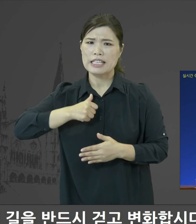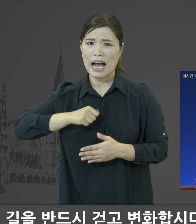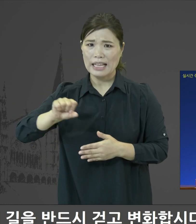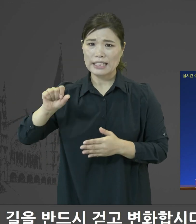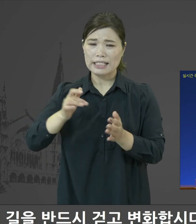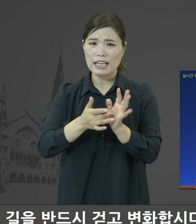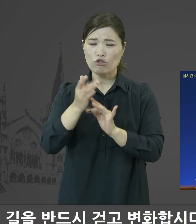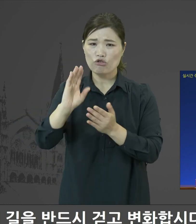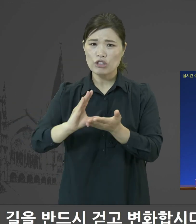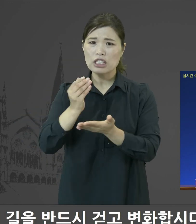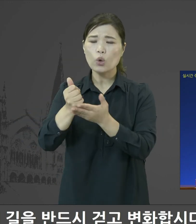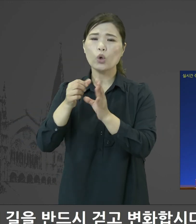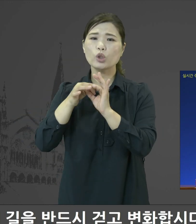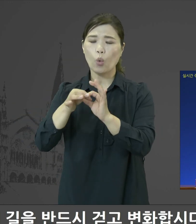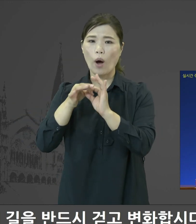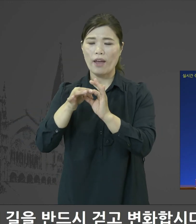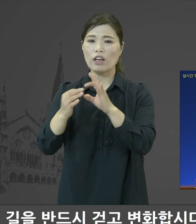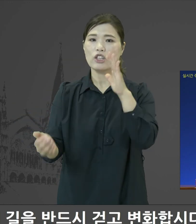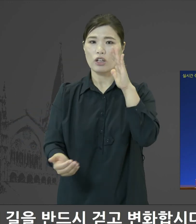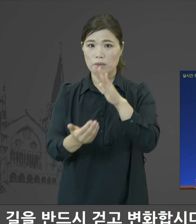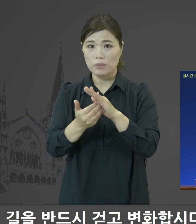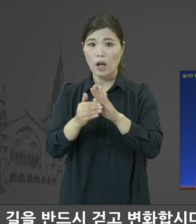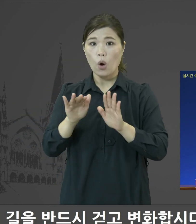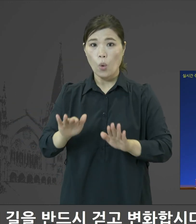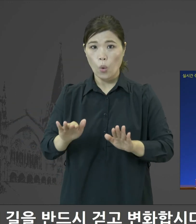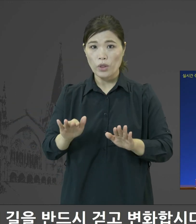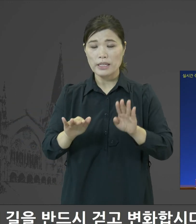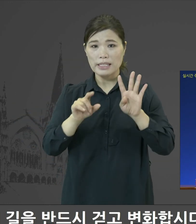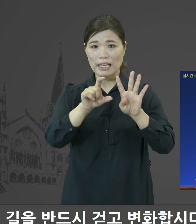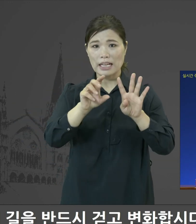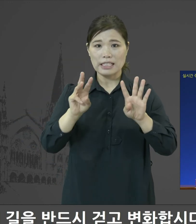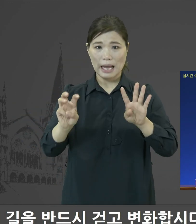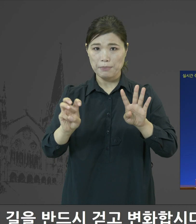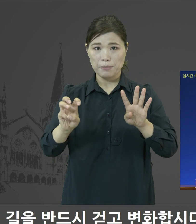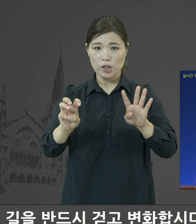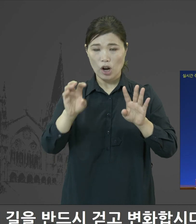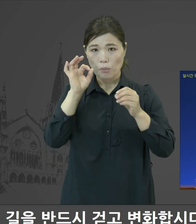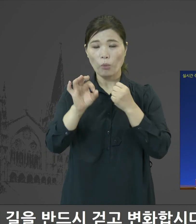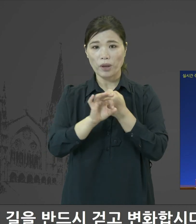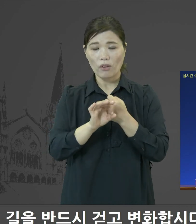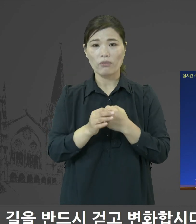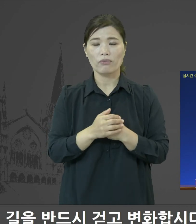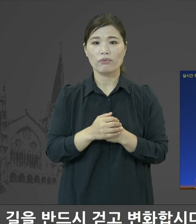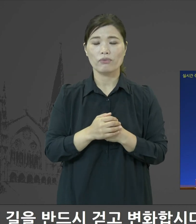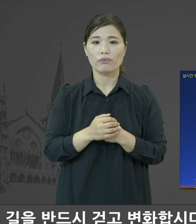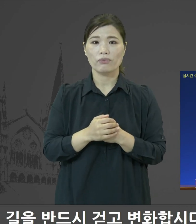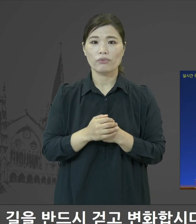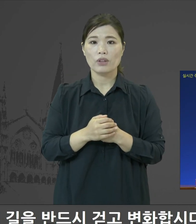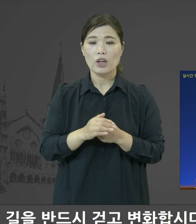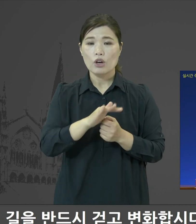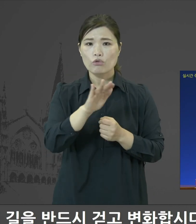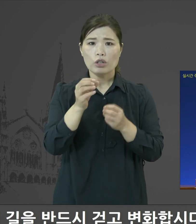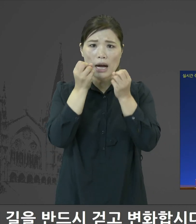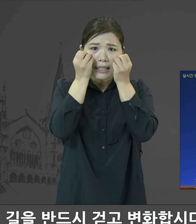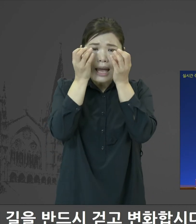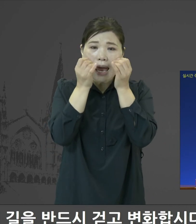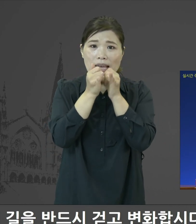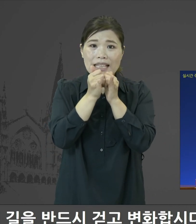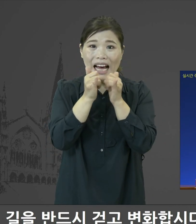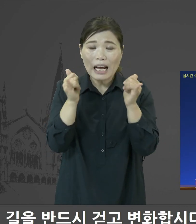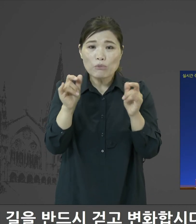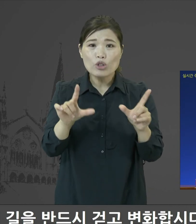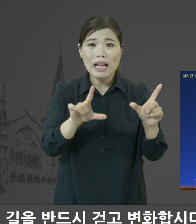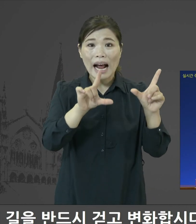이루셨습니다. 오늘 본문 32절인데 30절에 몇 번 나눈 말씀, 우리가 새 사람으로 안 살아가면